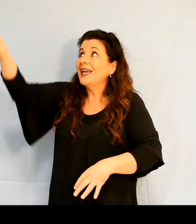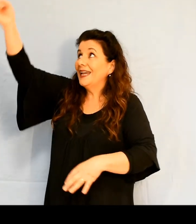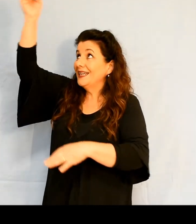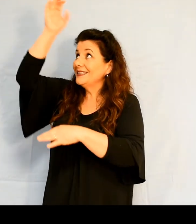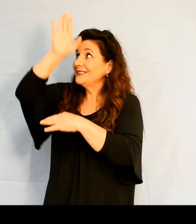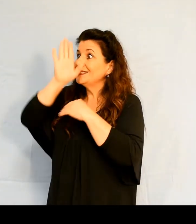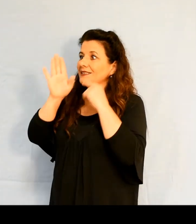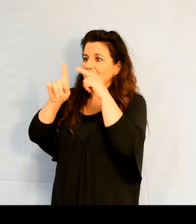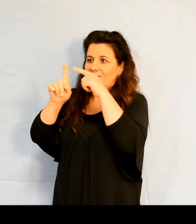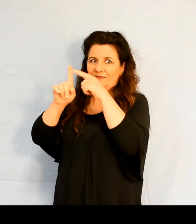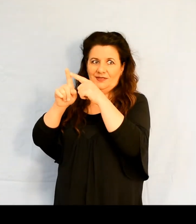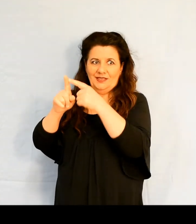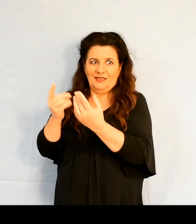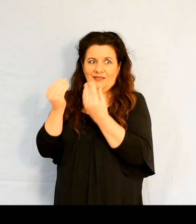vérité.